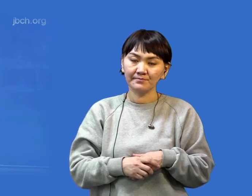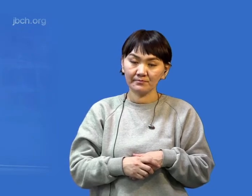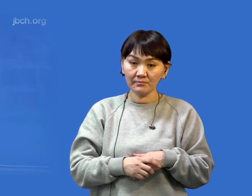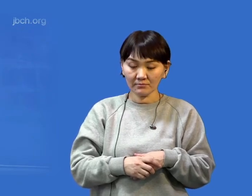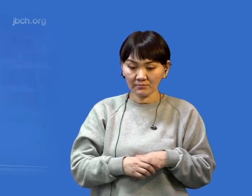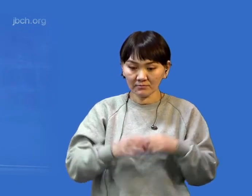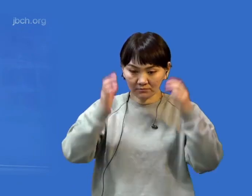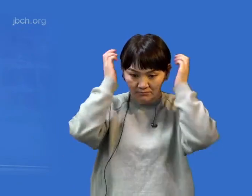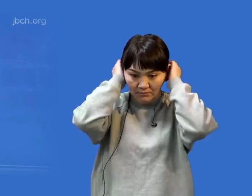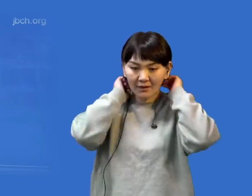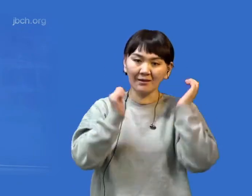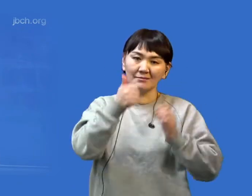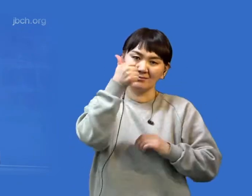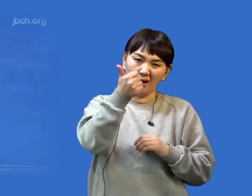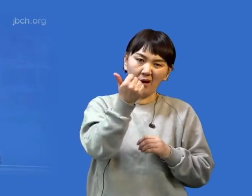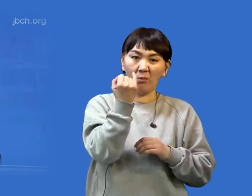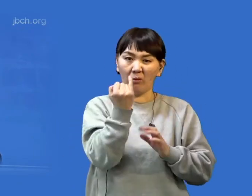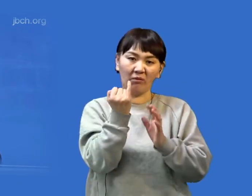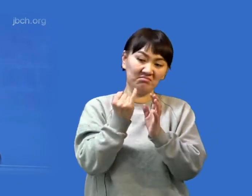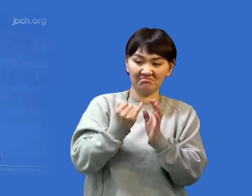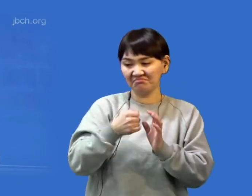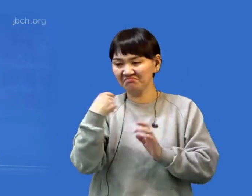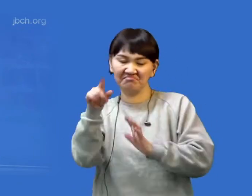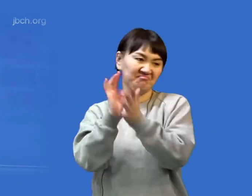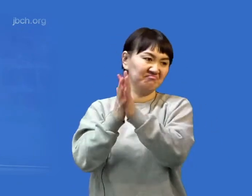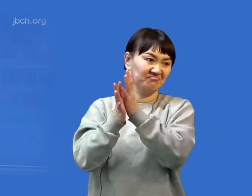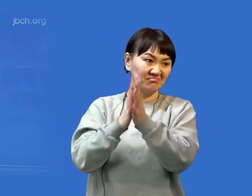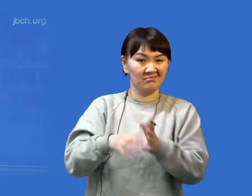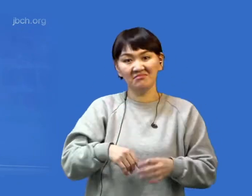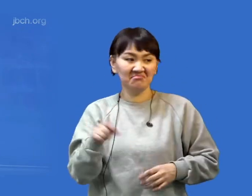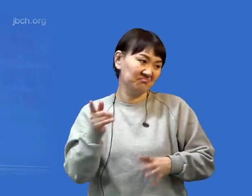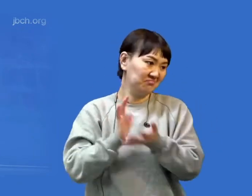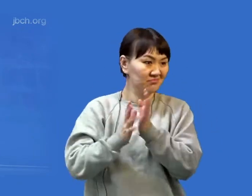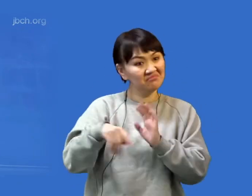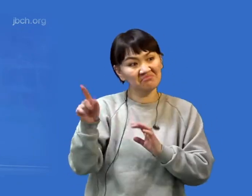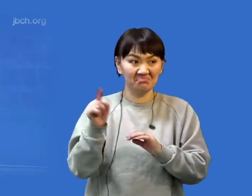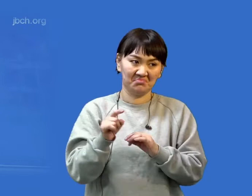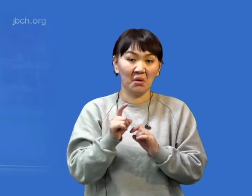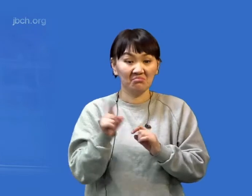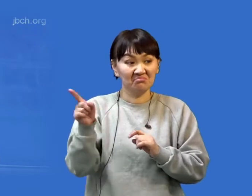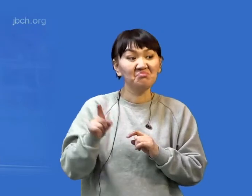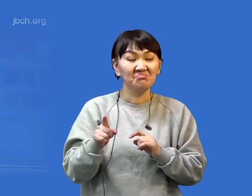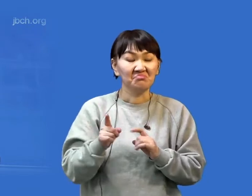Тэгээ сайн муугаар доромжилдог. Энэ бол гүтгэж байна. Тэгээд бие хиндэггүй гэж.